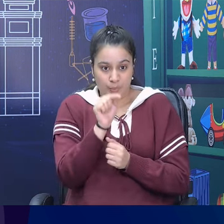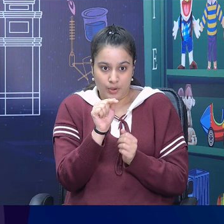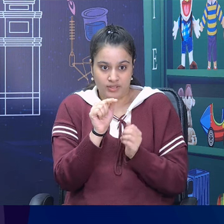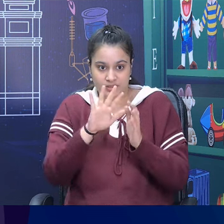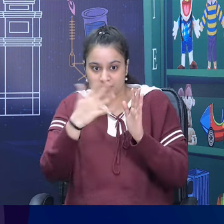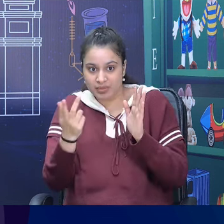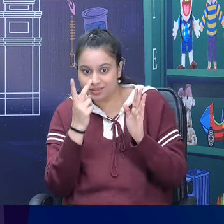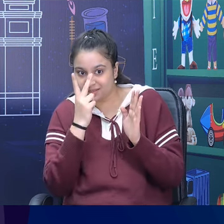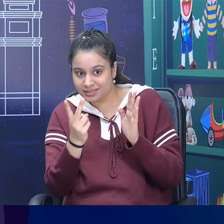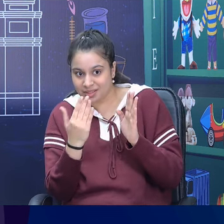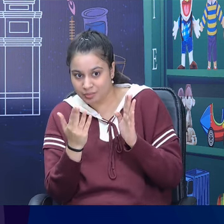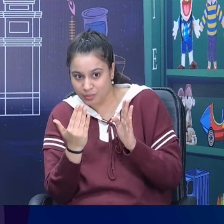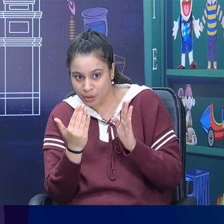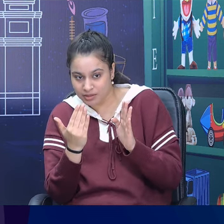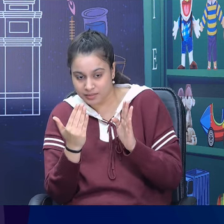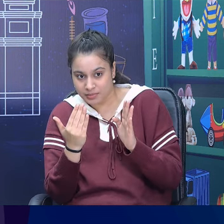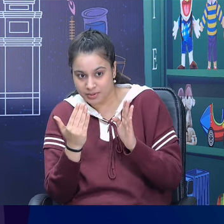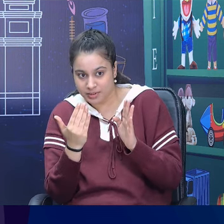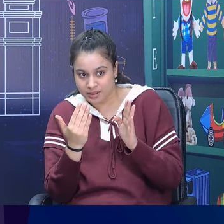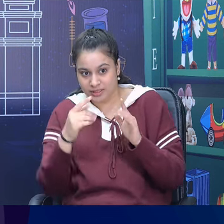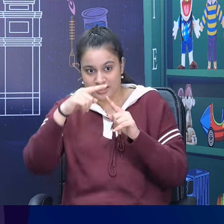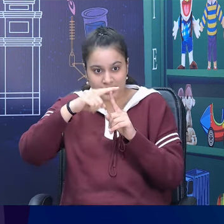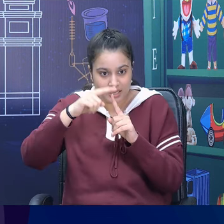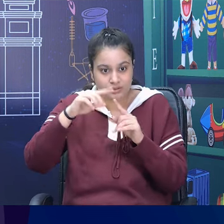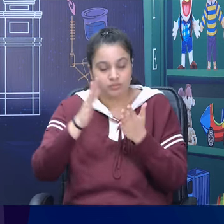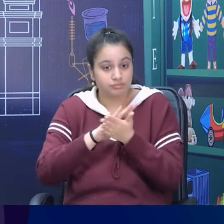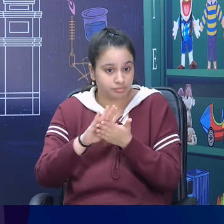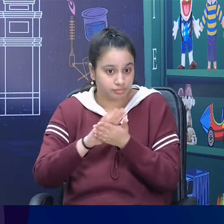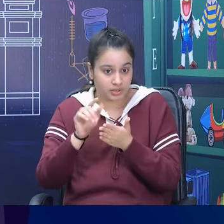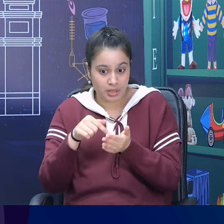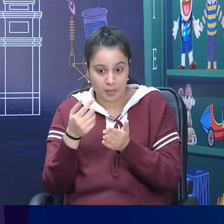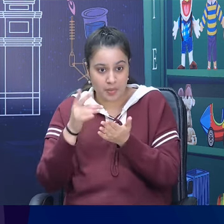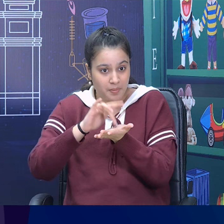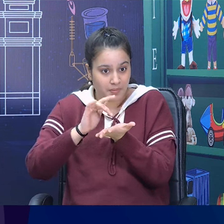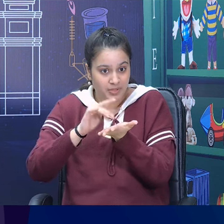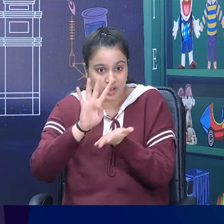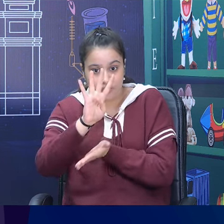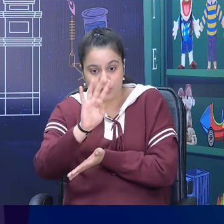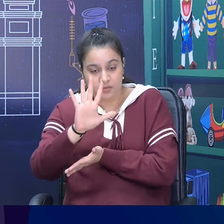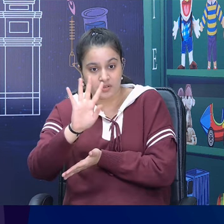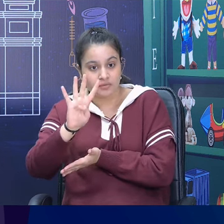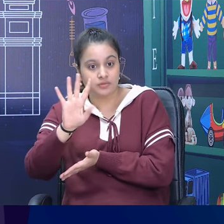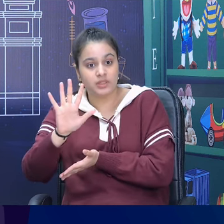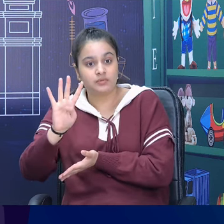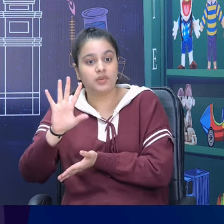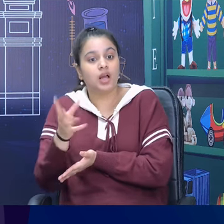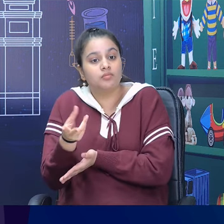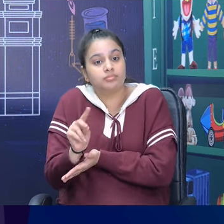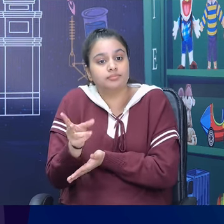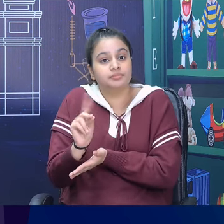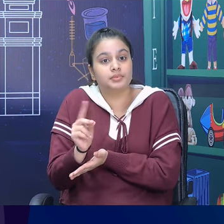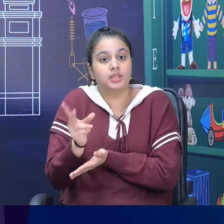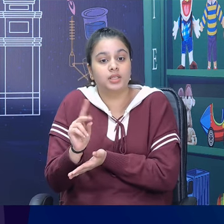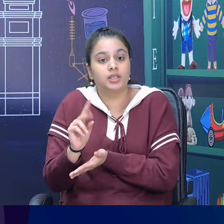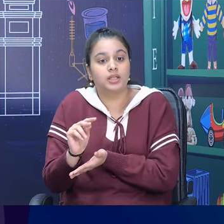डेसीमल के बाद में 10थ और 100 प्लेस पर जो ये दे रखा है फोर एंड फाइ ये बारब रिपीट हो रहा है 45 45 और यह सो ऑन है